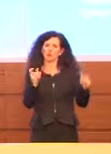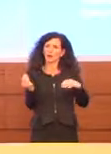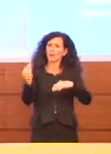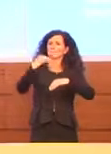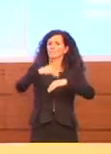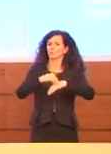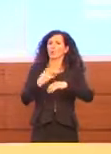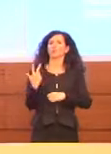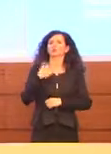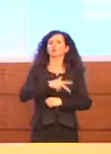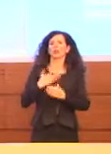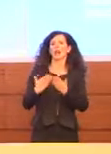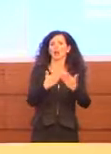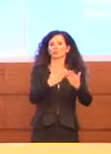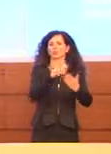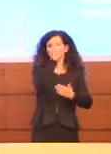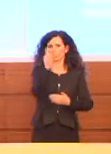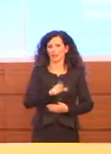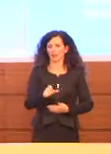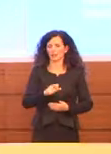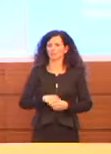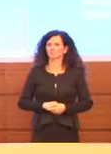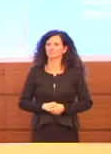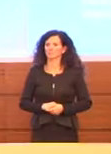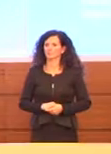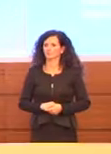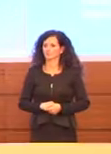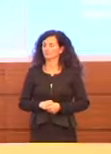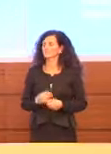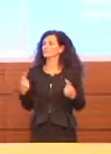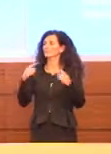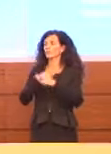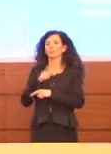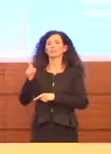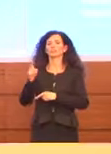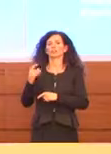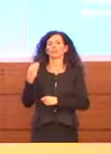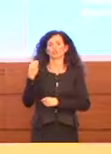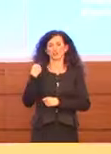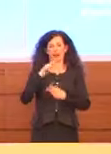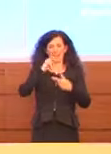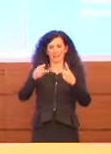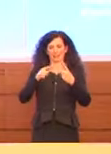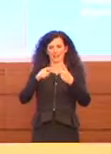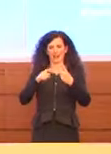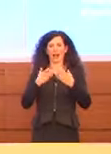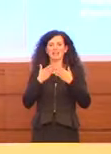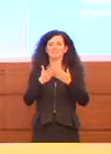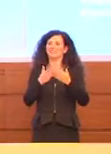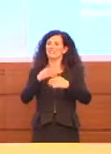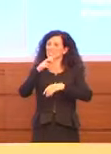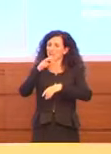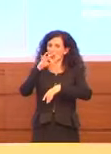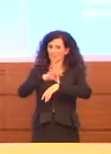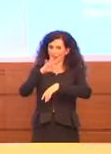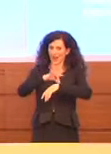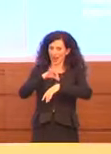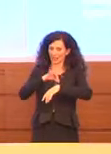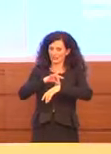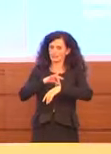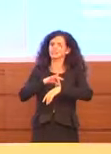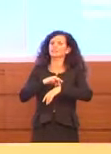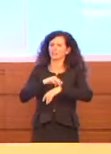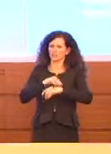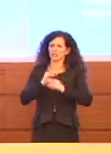nel nostro paese per quanto riguarda l'assistenza ai malati servizio sanitario nazionale si è